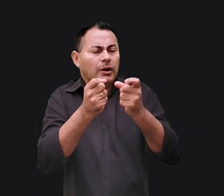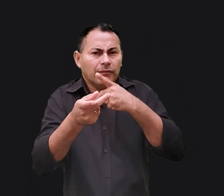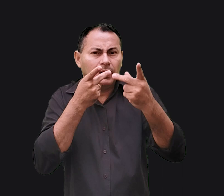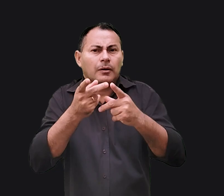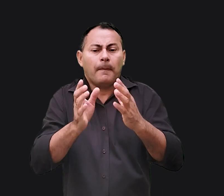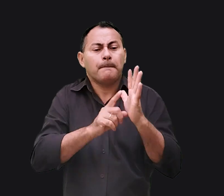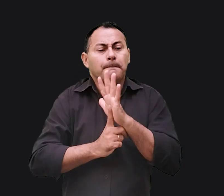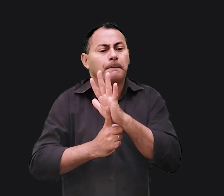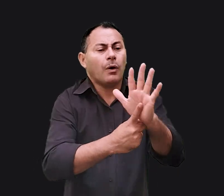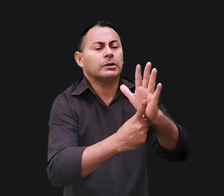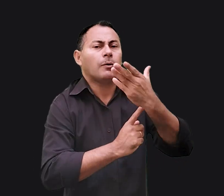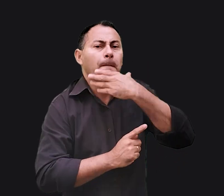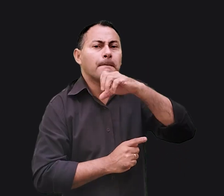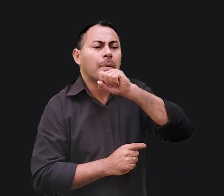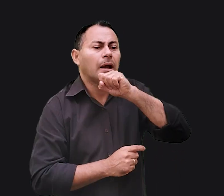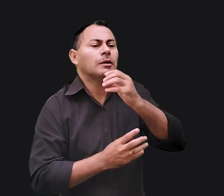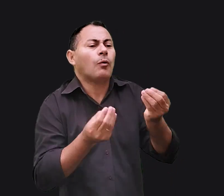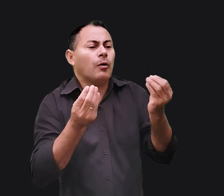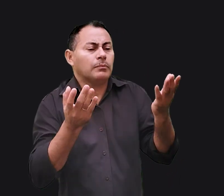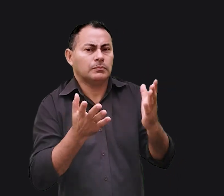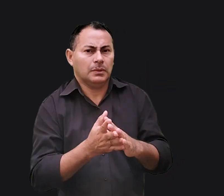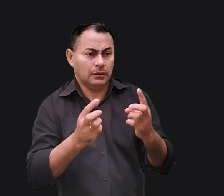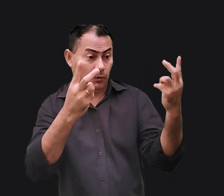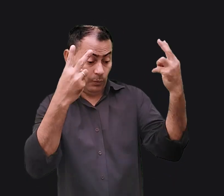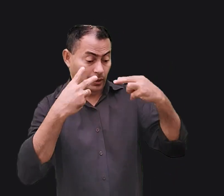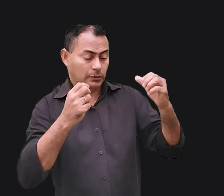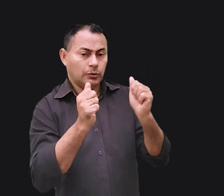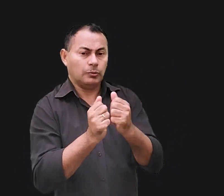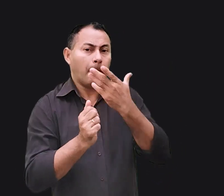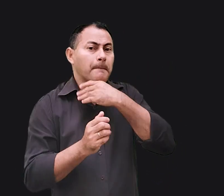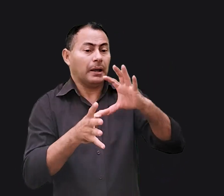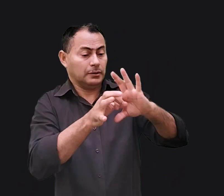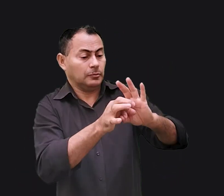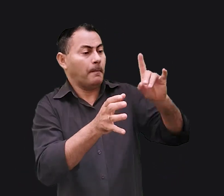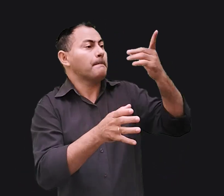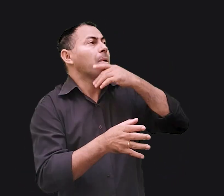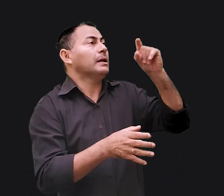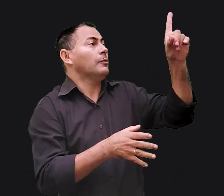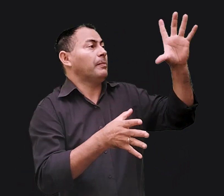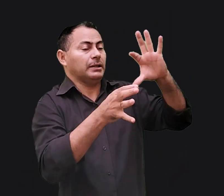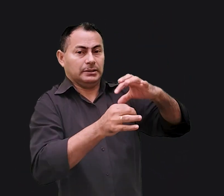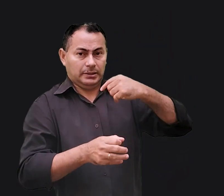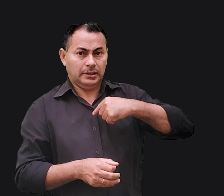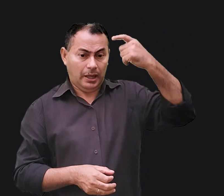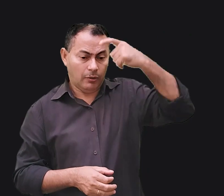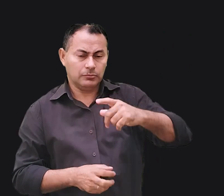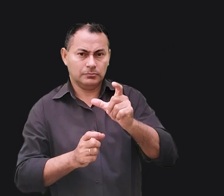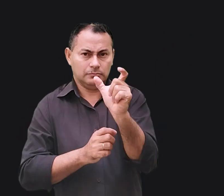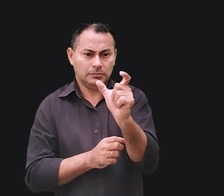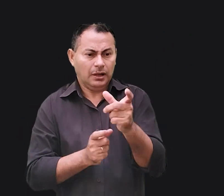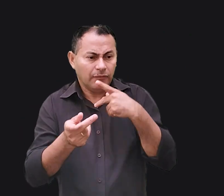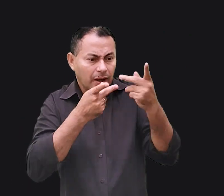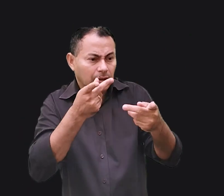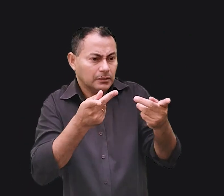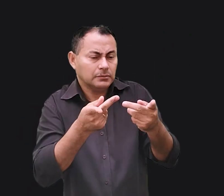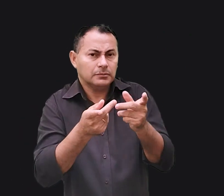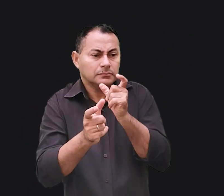dizer, mostra-nos o Pai? Você não vê que estou no Pai e que o Pai está em mim? As palavras que eu lhes digo não são